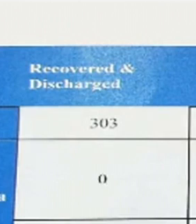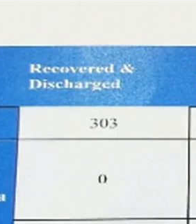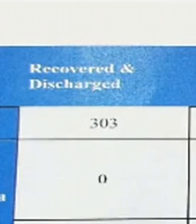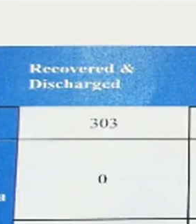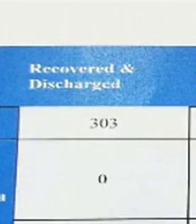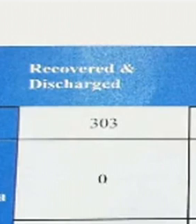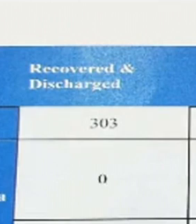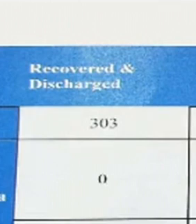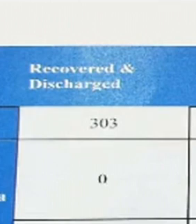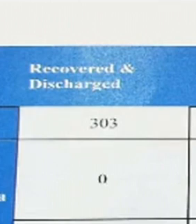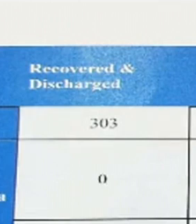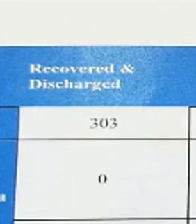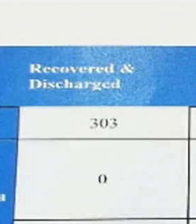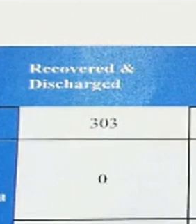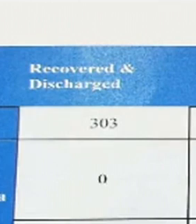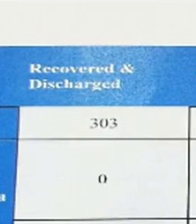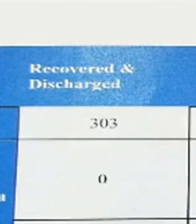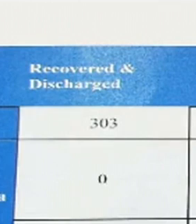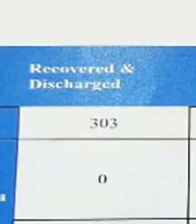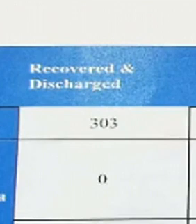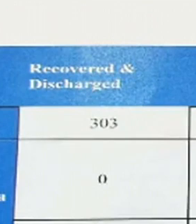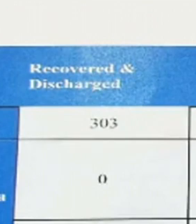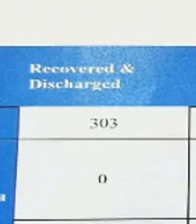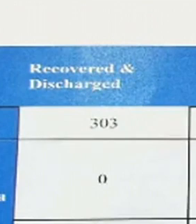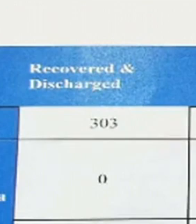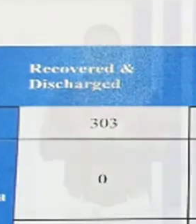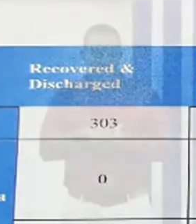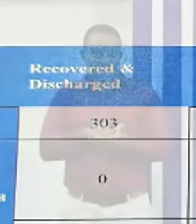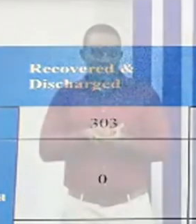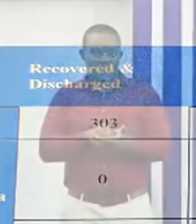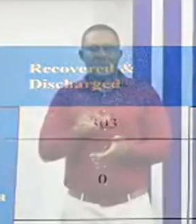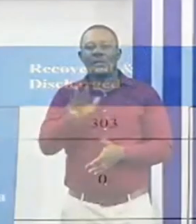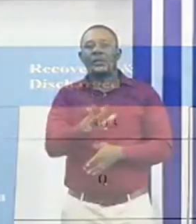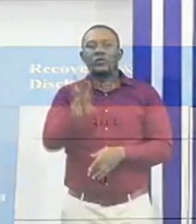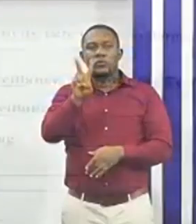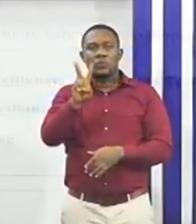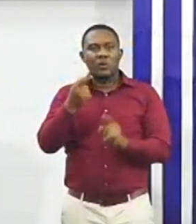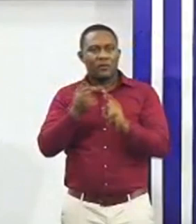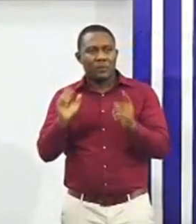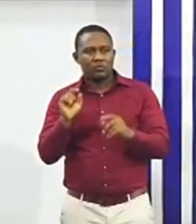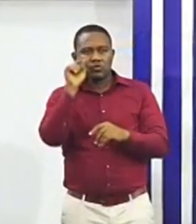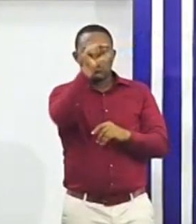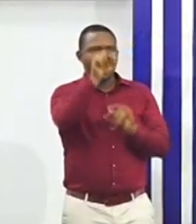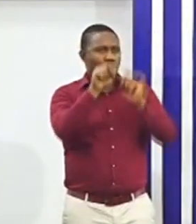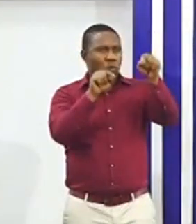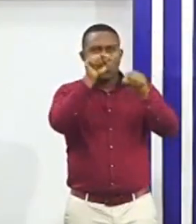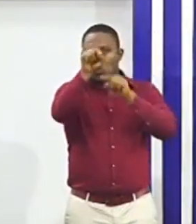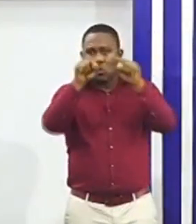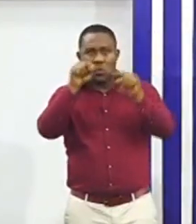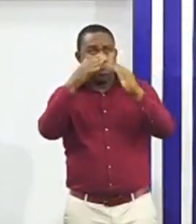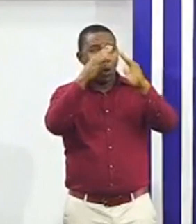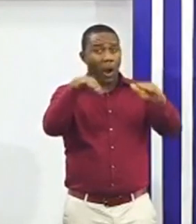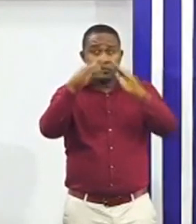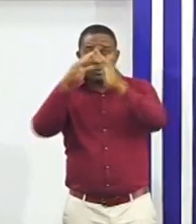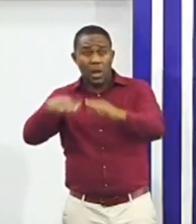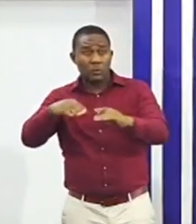cases try dol kora yo point ani le za ta ni pie active cases labon active cases